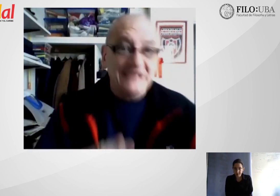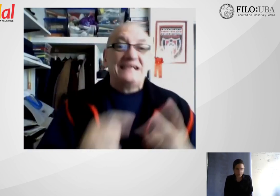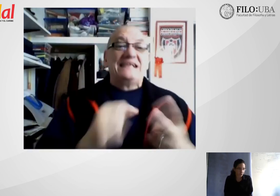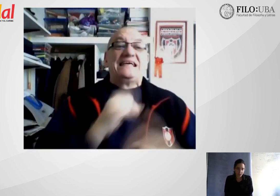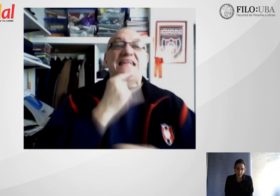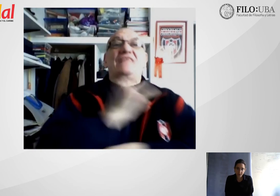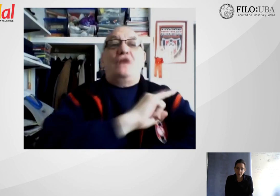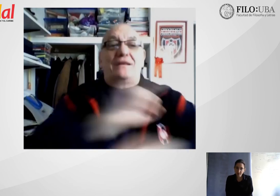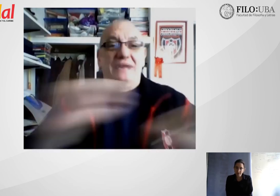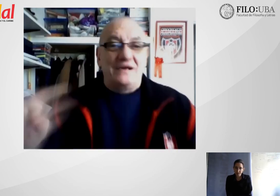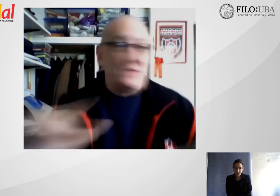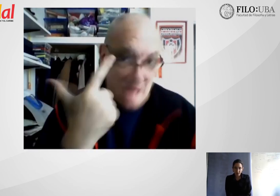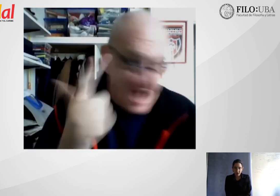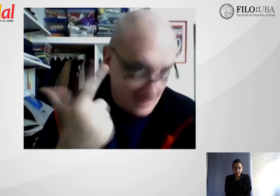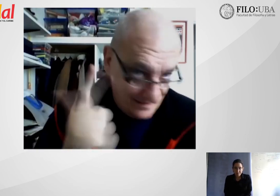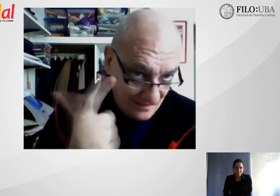hay televisión con interpretación.